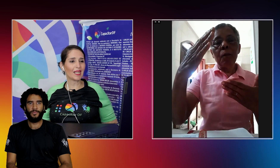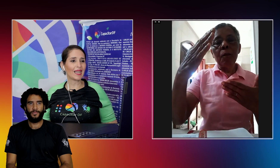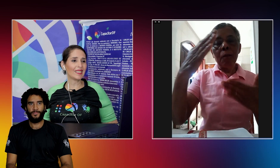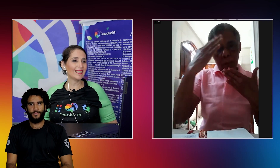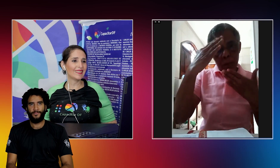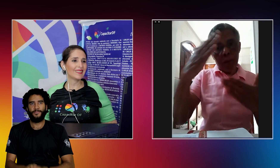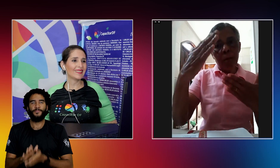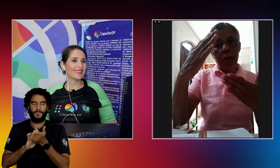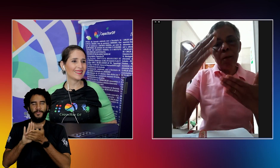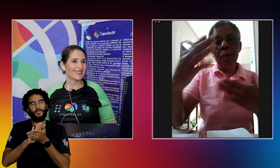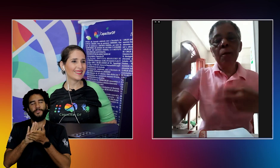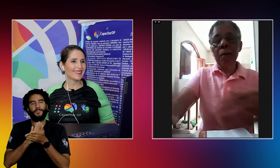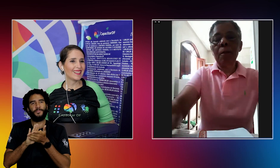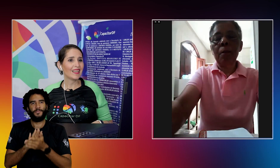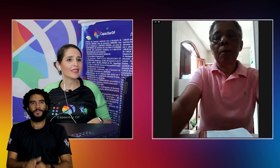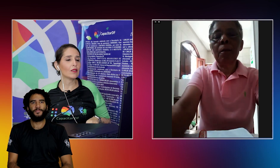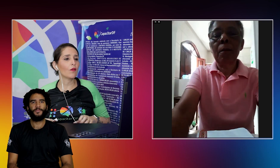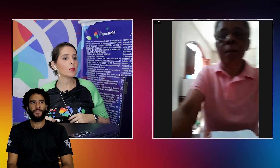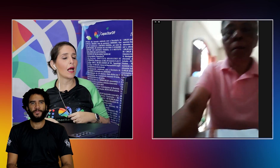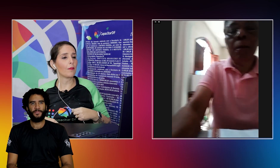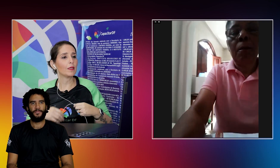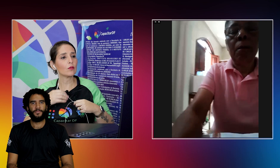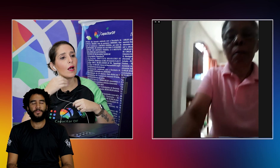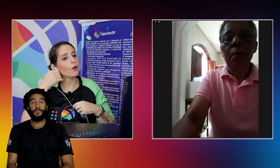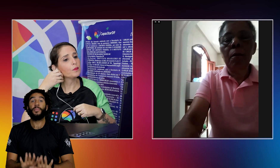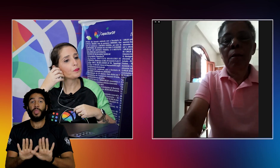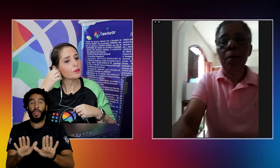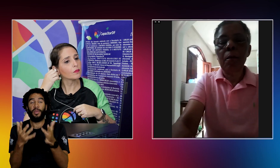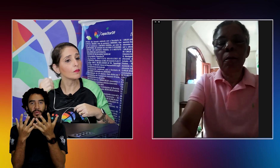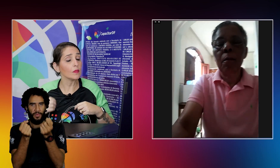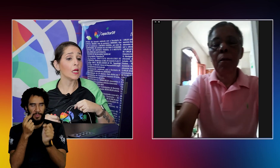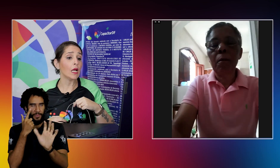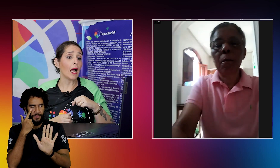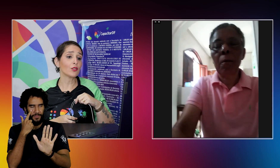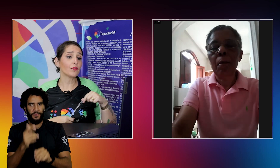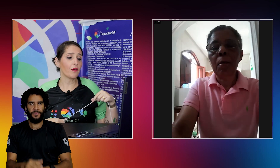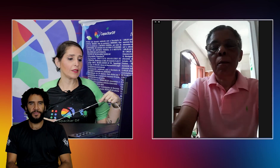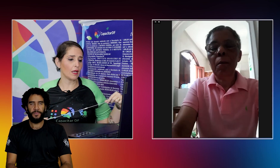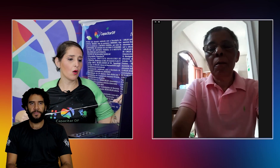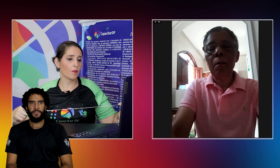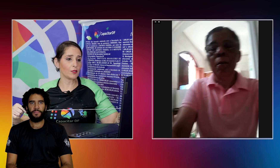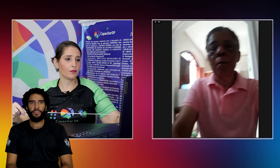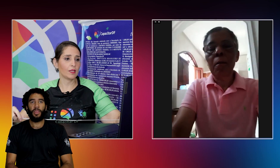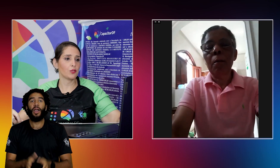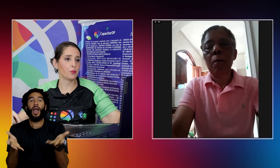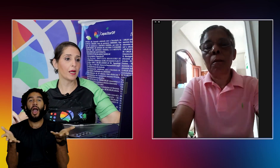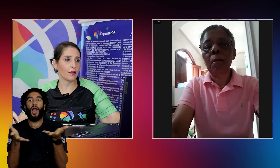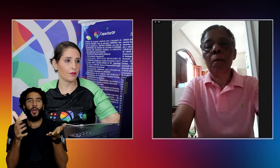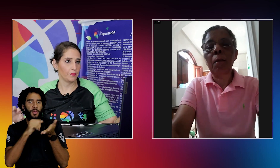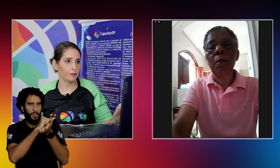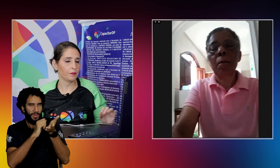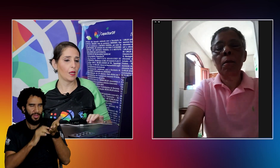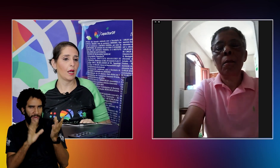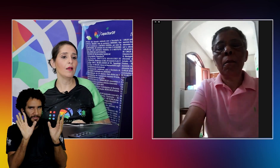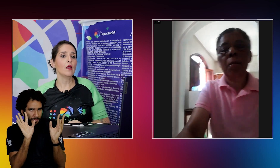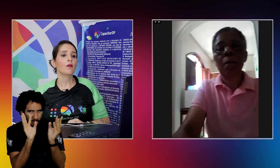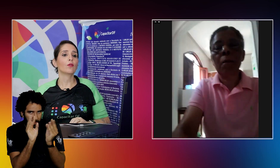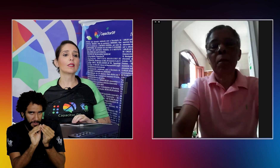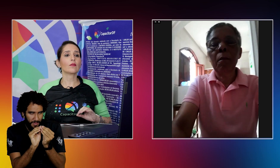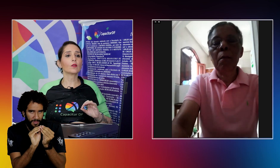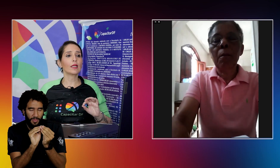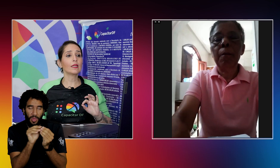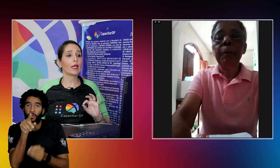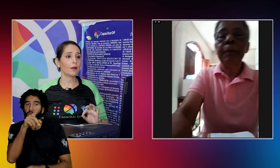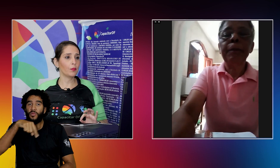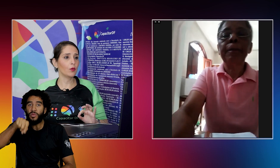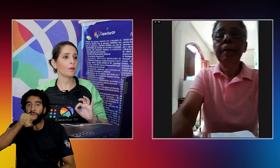Por nada. Então, vamos lá, pessoal. A gente vai fazer agora uma atividade breve, tá? Vocês